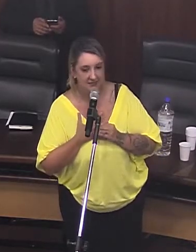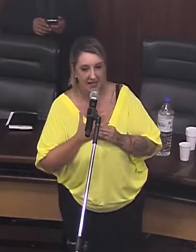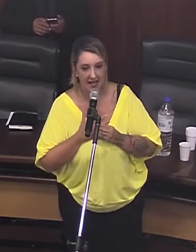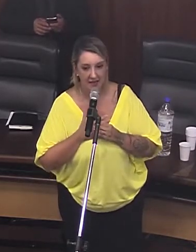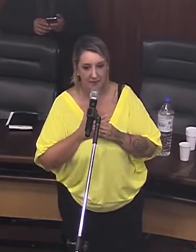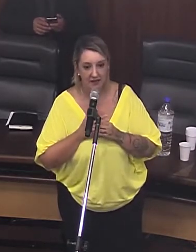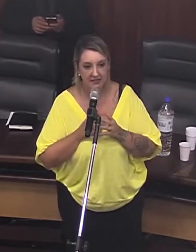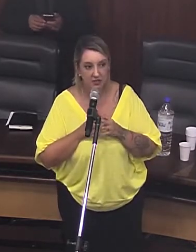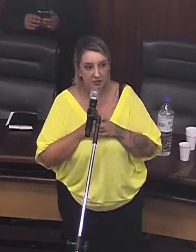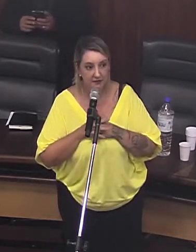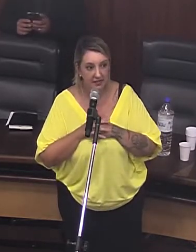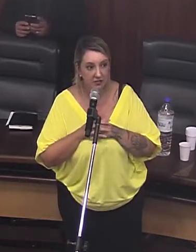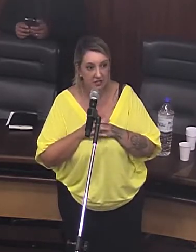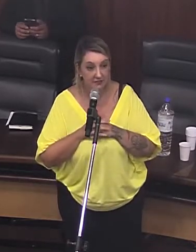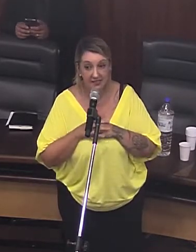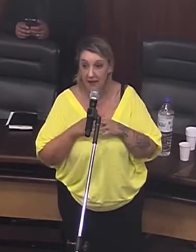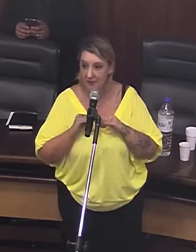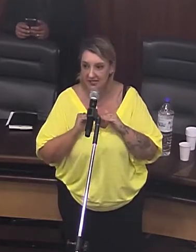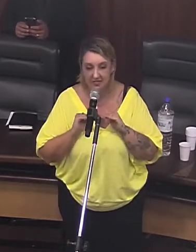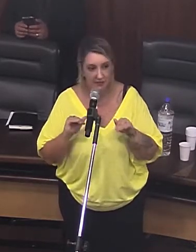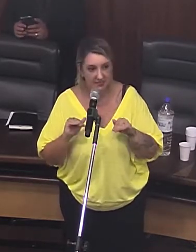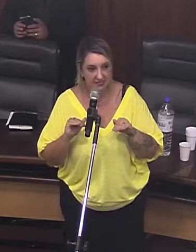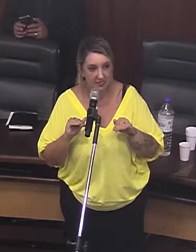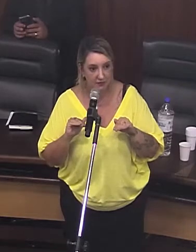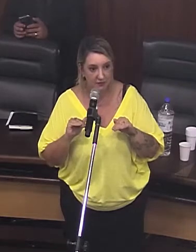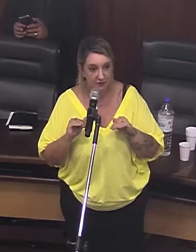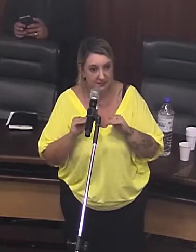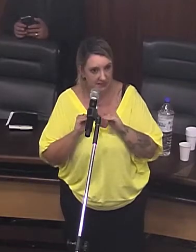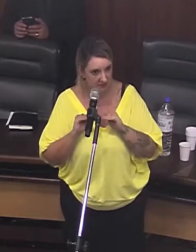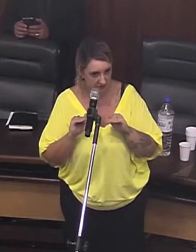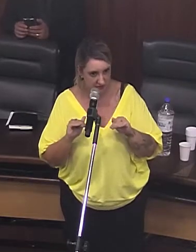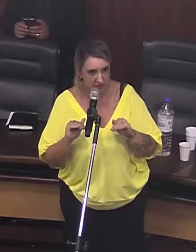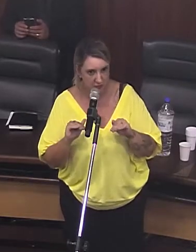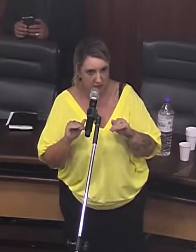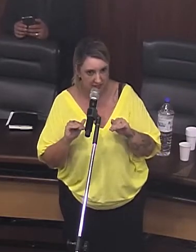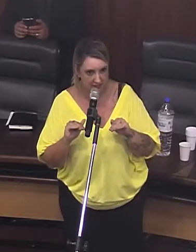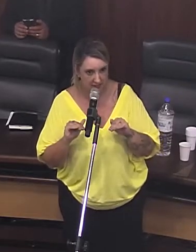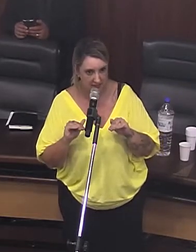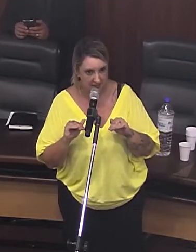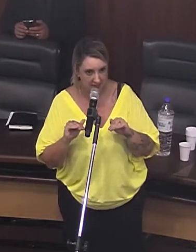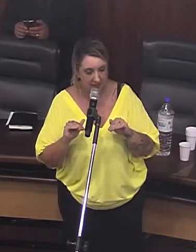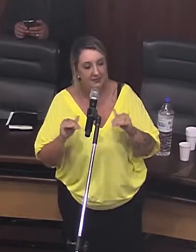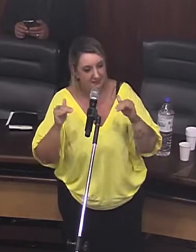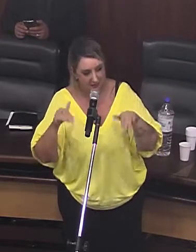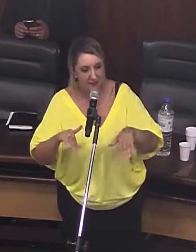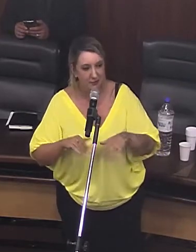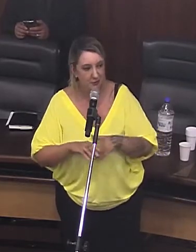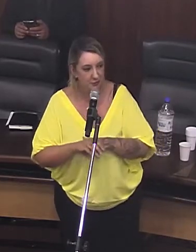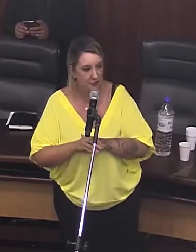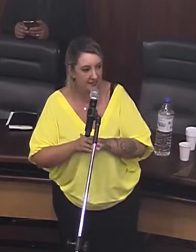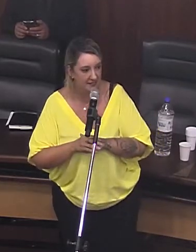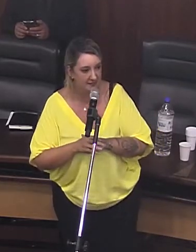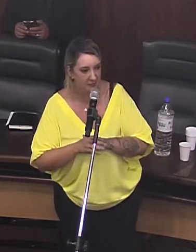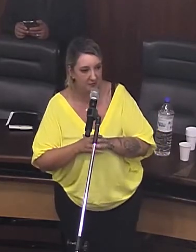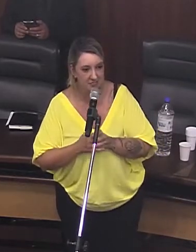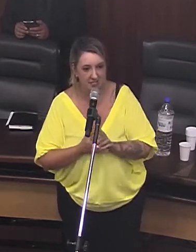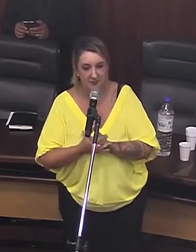Tá. Mas se choverem, eu já vi... Apesar de vocês serem uns fofos, vocês não são de açúcar, né? Então, tá todo mundo aqui, tá bom, gente?